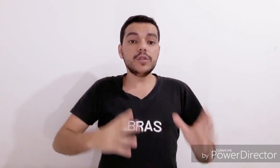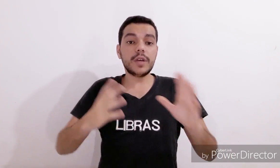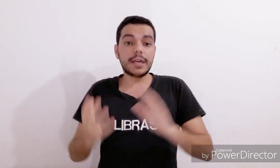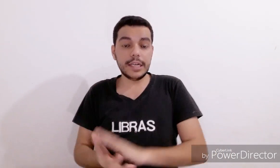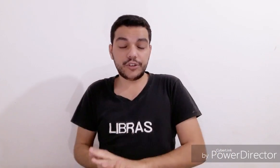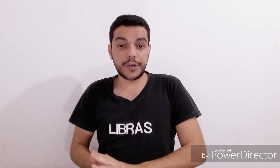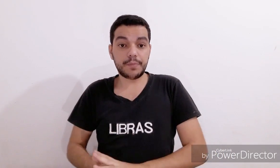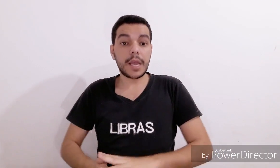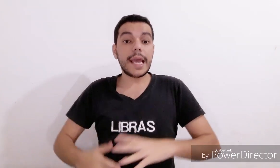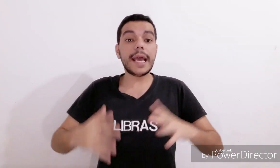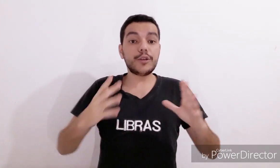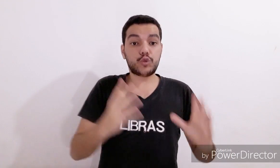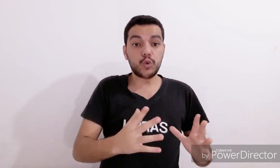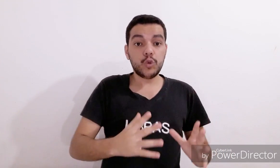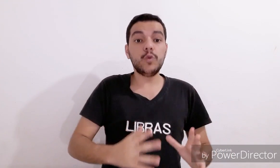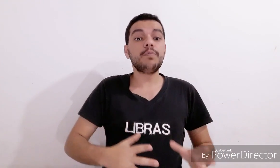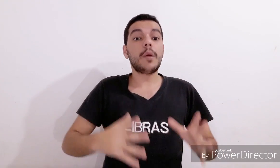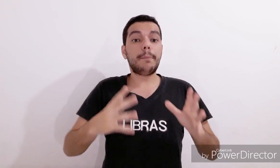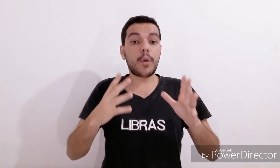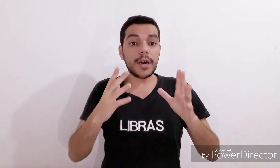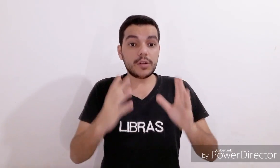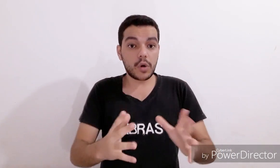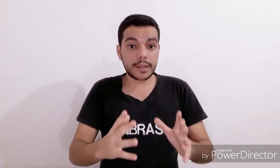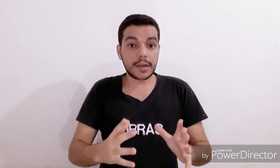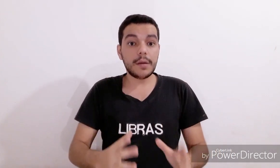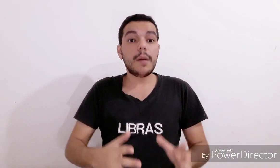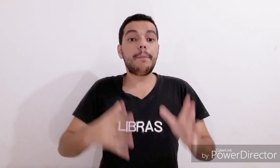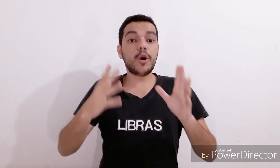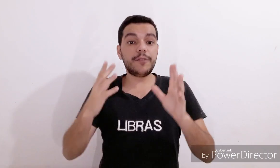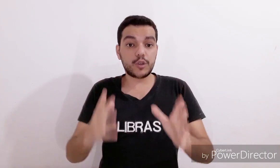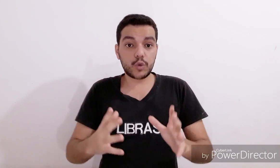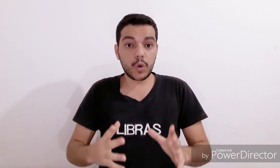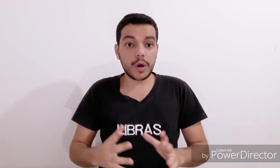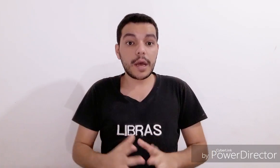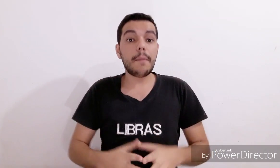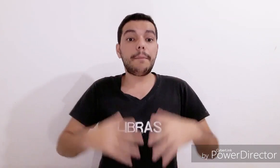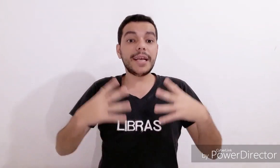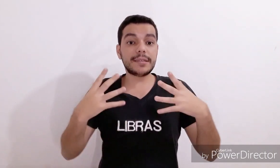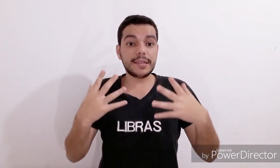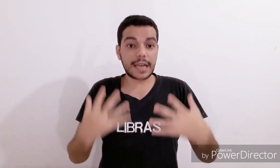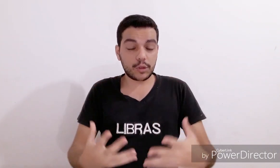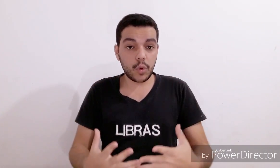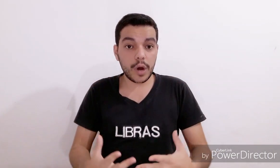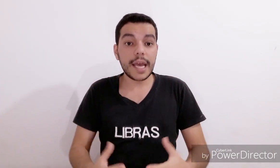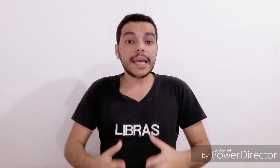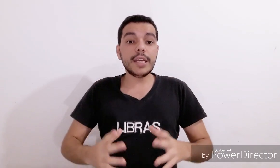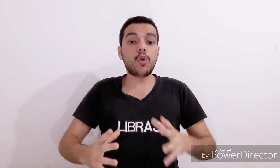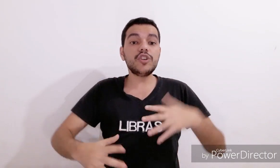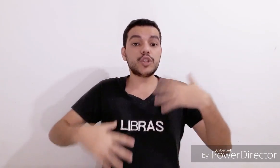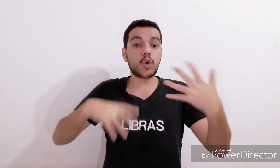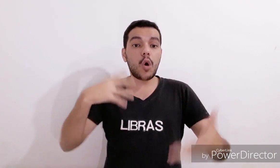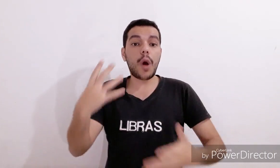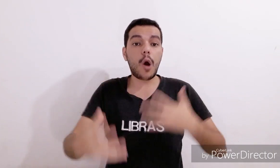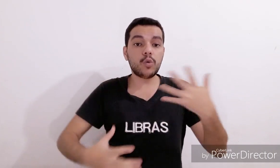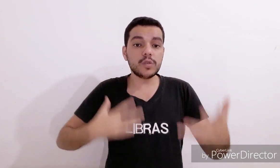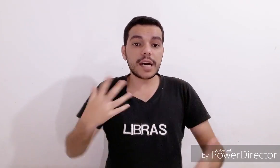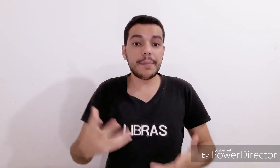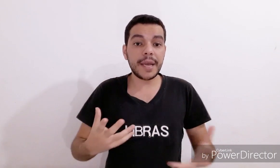Carlos Christian. Ele é surdo, poliglota, professor, pesquisador e cogitou alguns